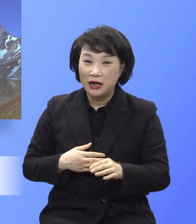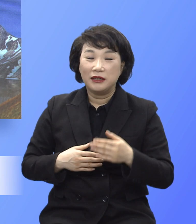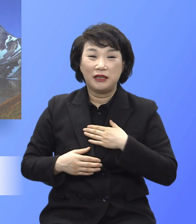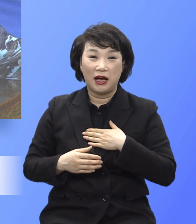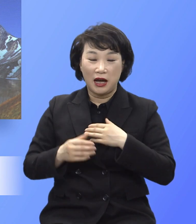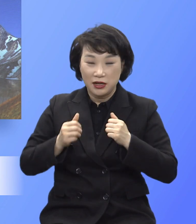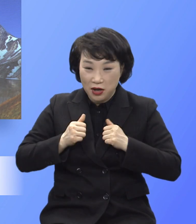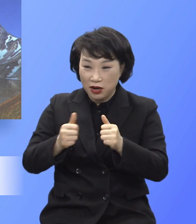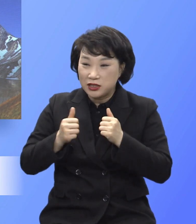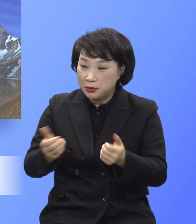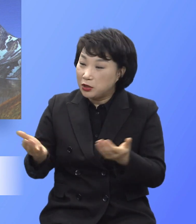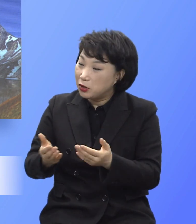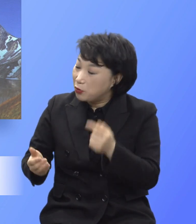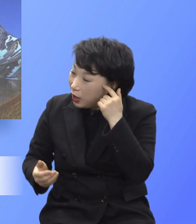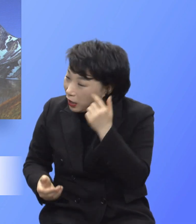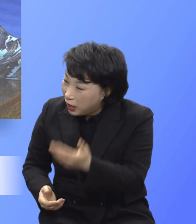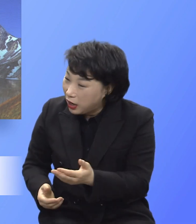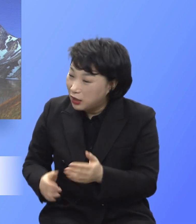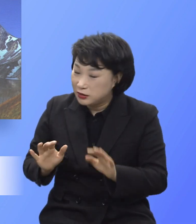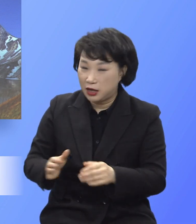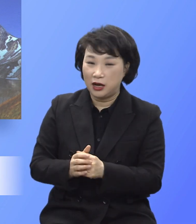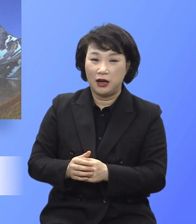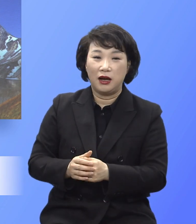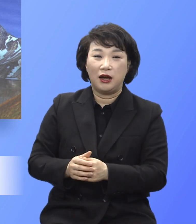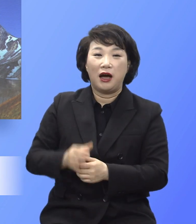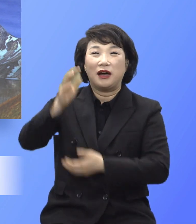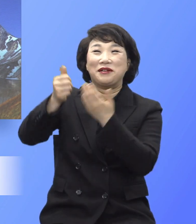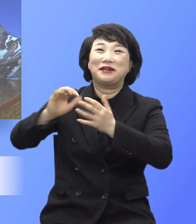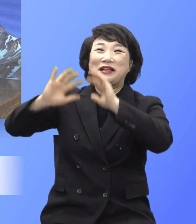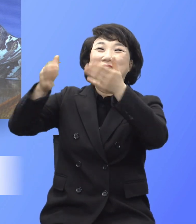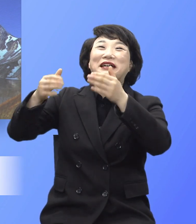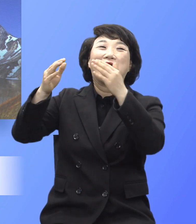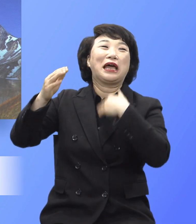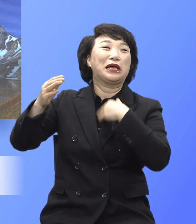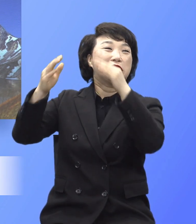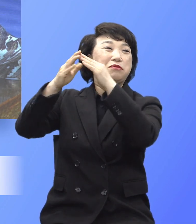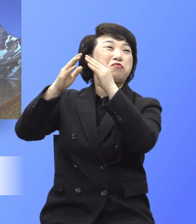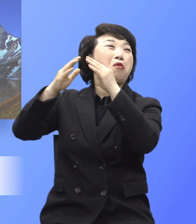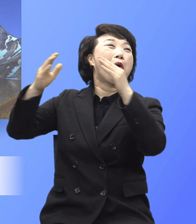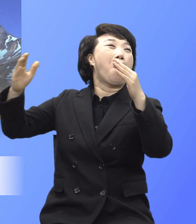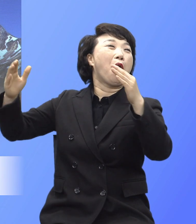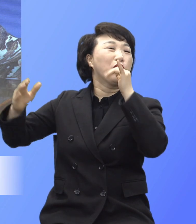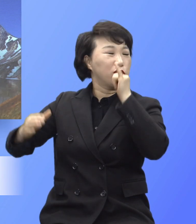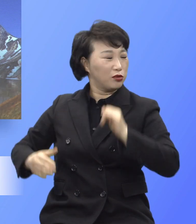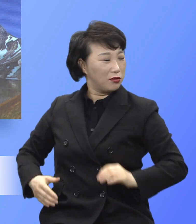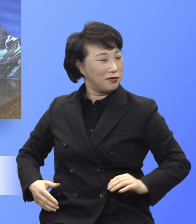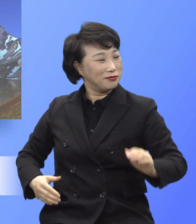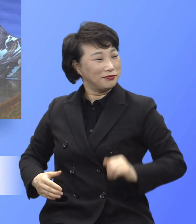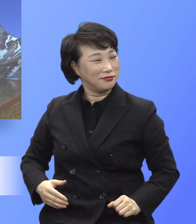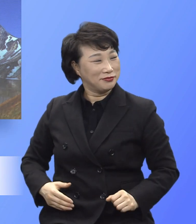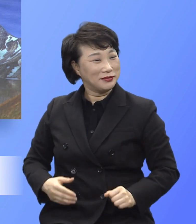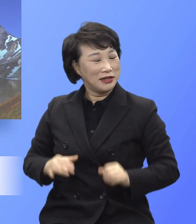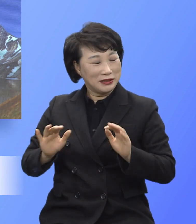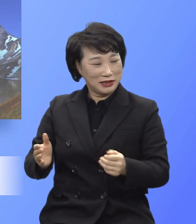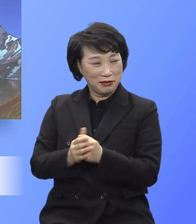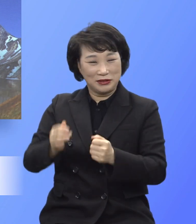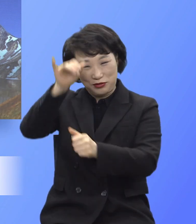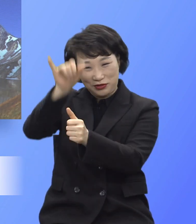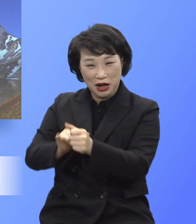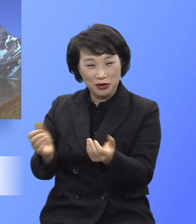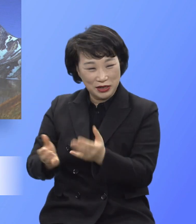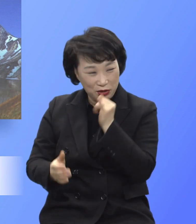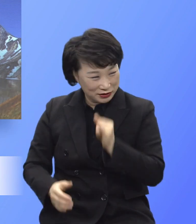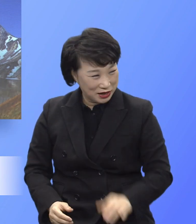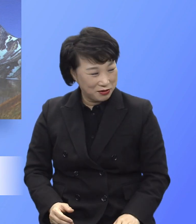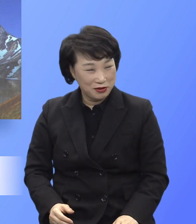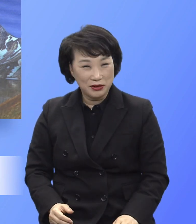열심히 일해? 교회에서 하늘에 내 집이 지금 엄청나게 잘 지어가고 있어. 그래서 일해.